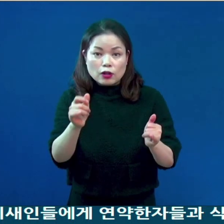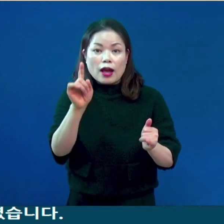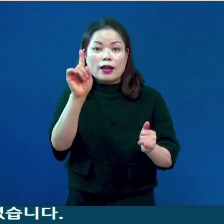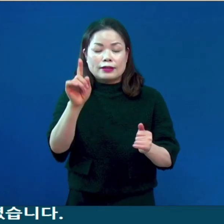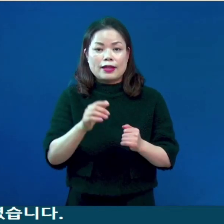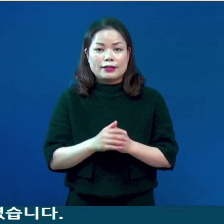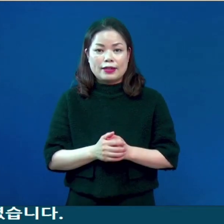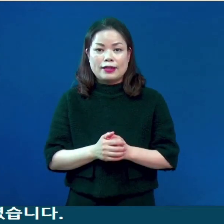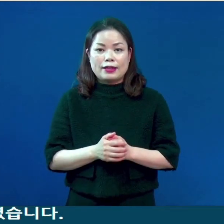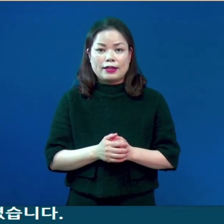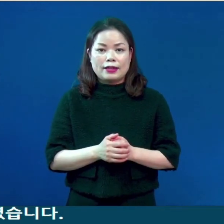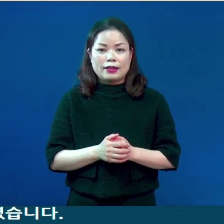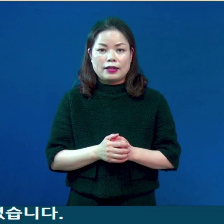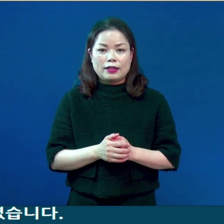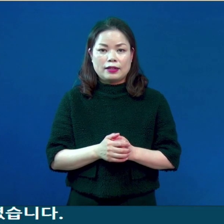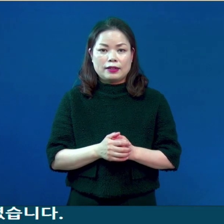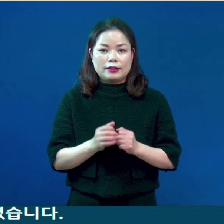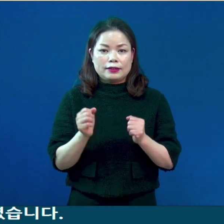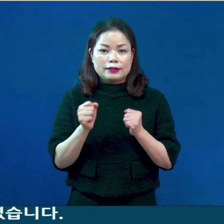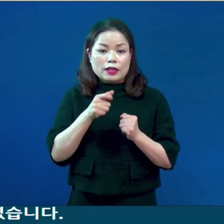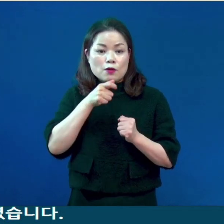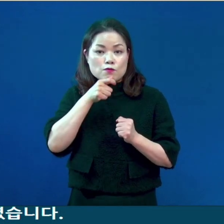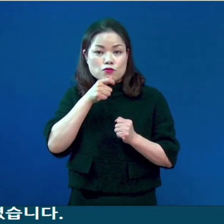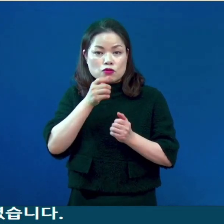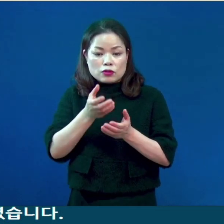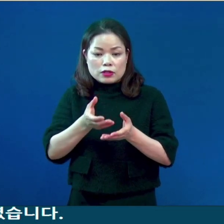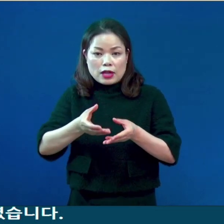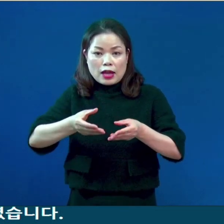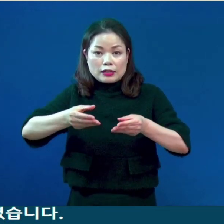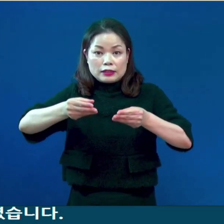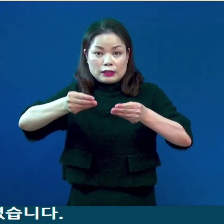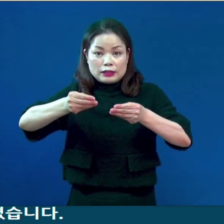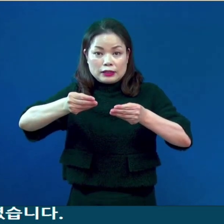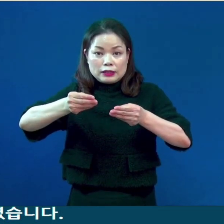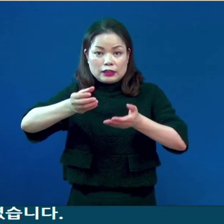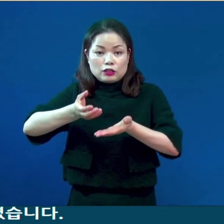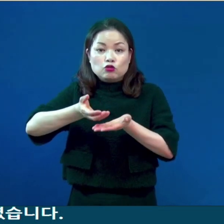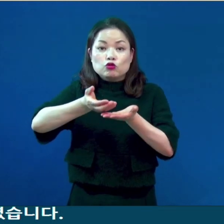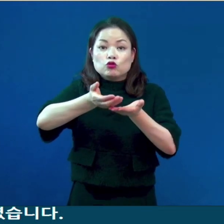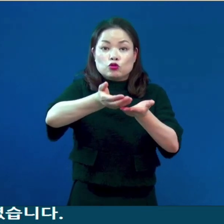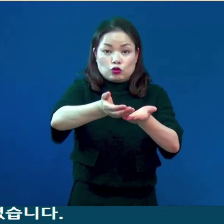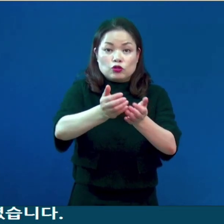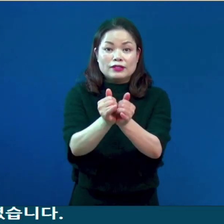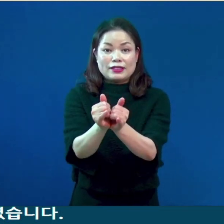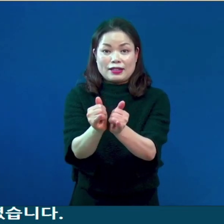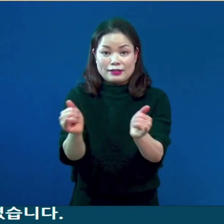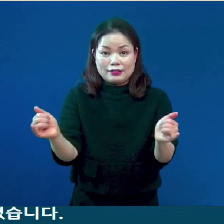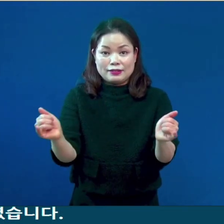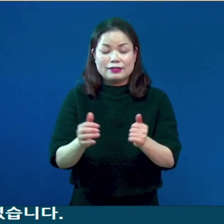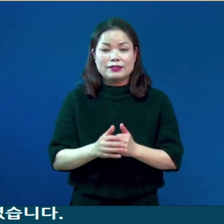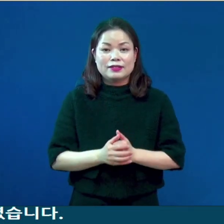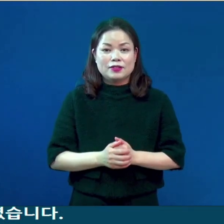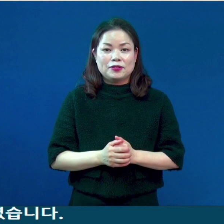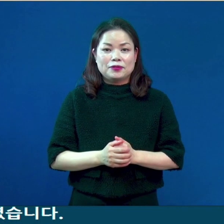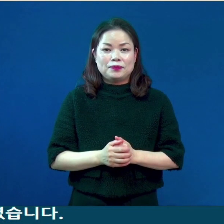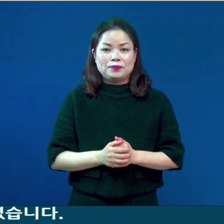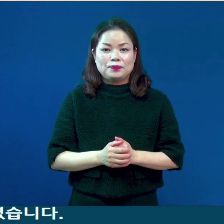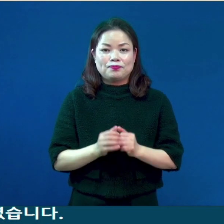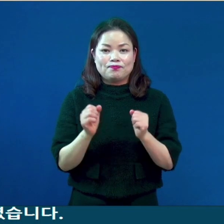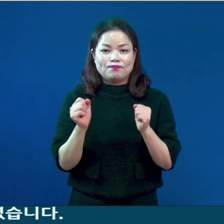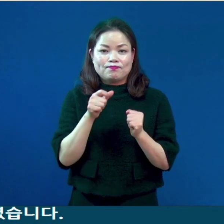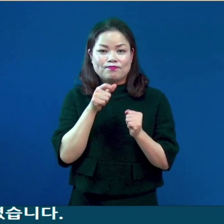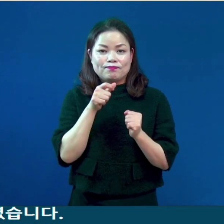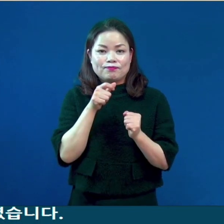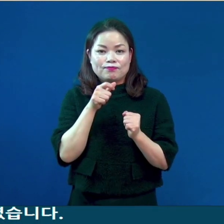하나에게 냉수 한 그릇을 주는 자는, 냉수